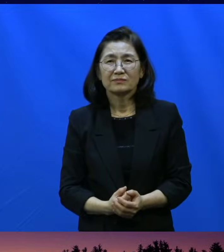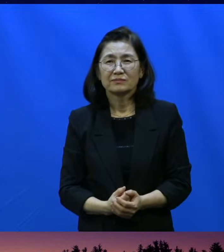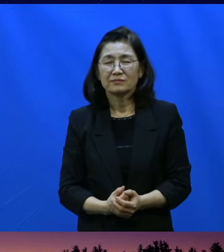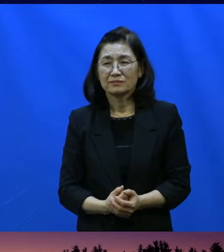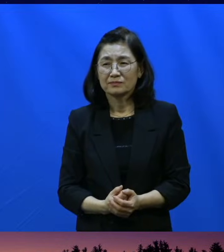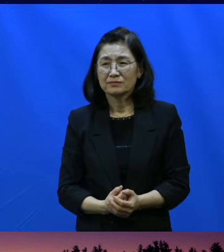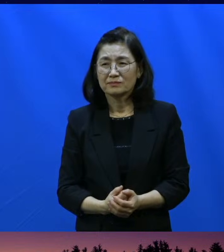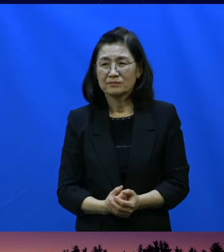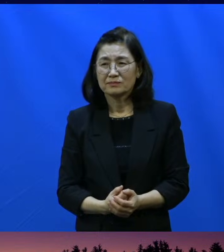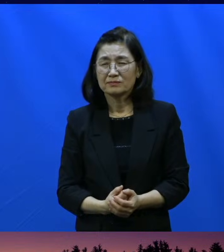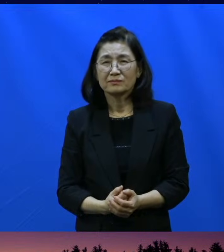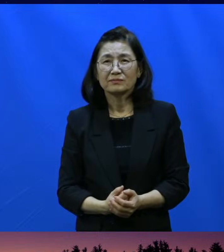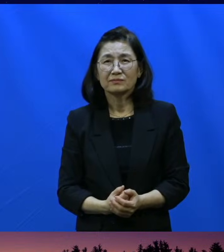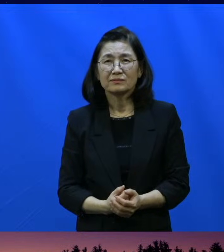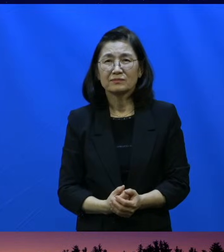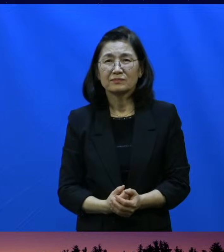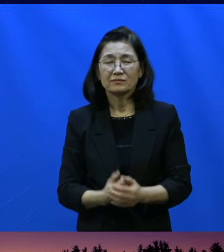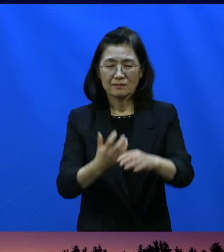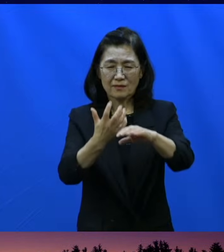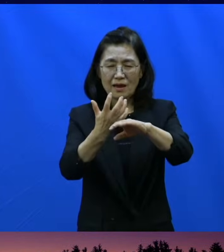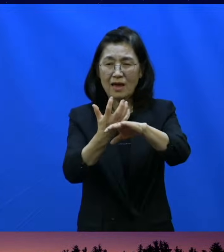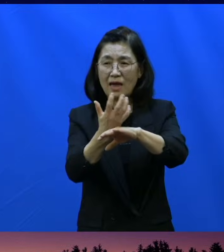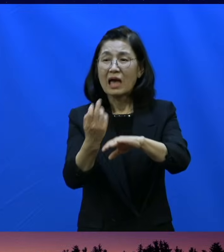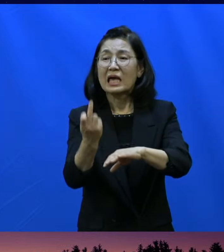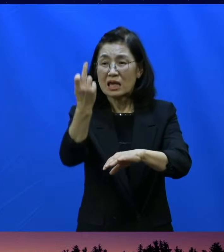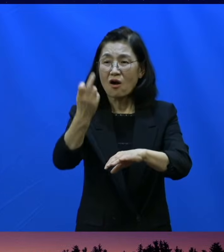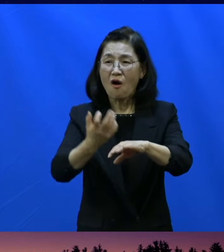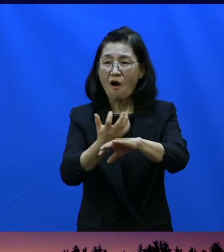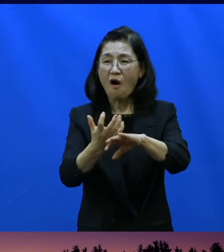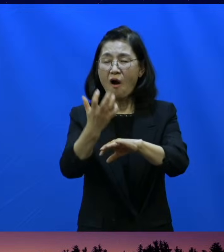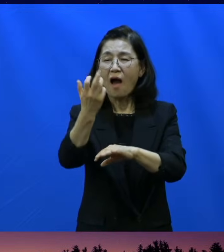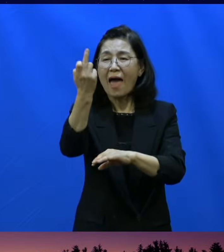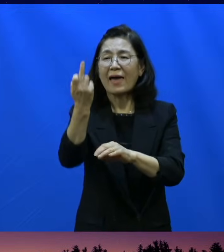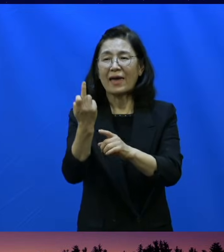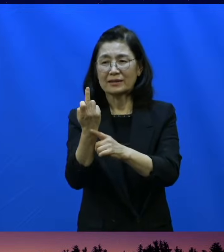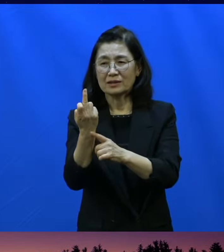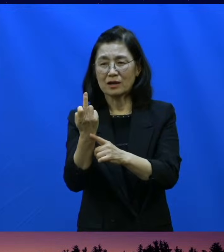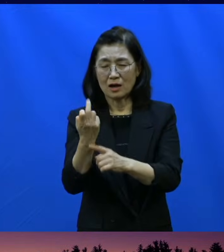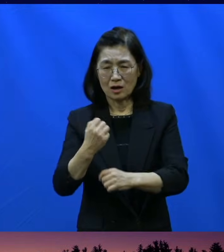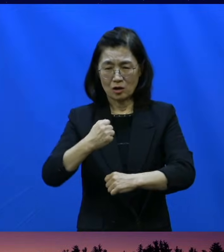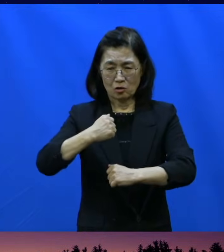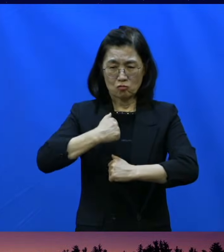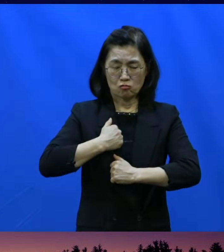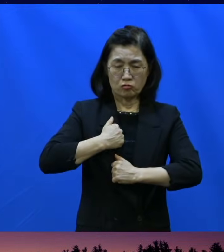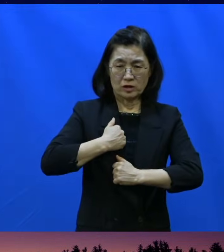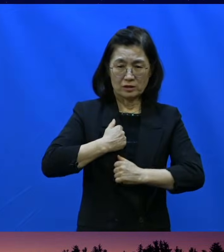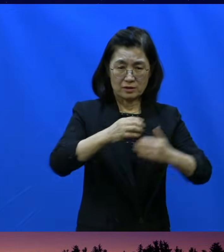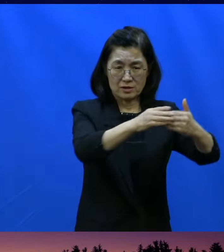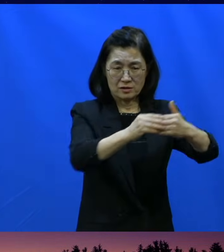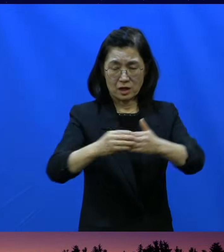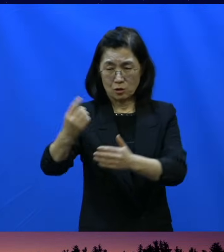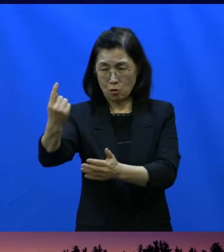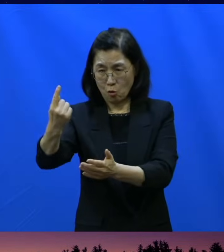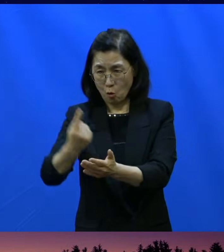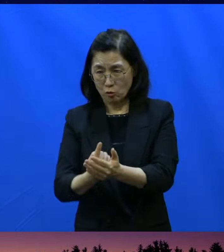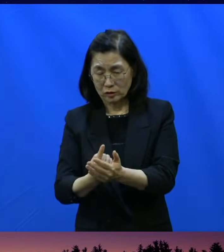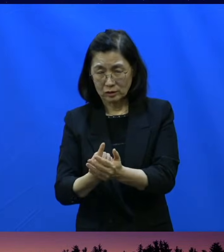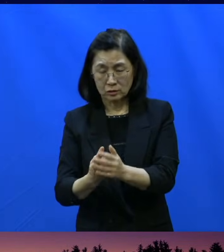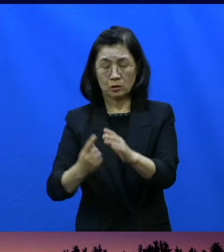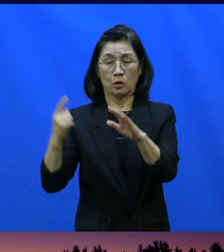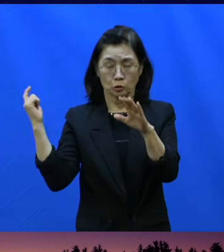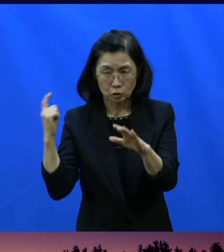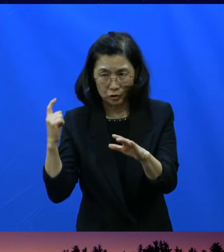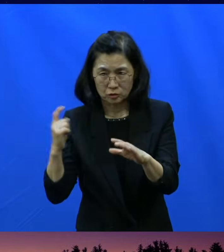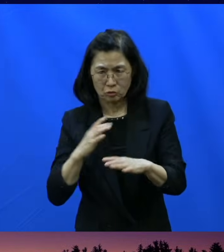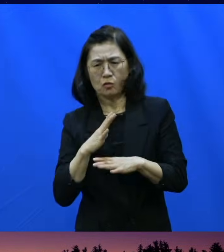그러니까 이 에서가 군사를 데리고 온다는 것 때문에 얼마나 험한 인생이 이제 끝장날